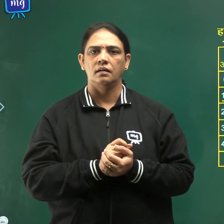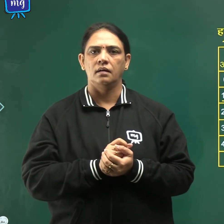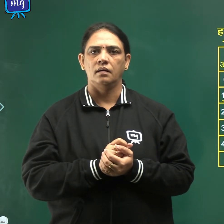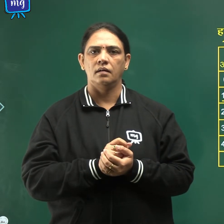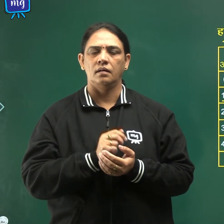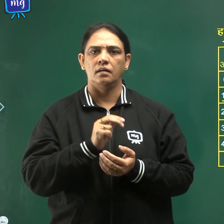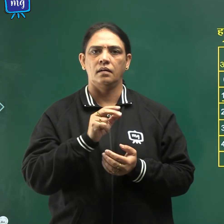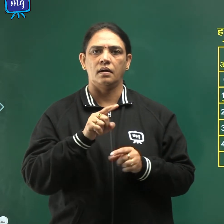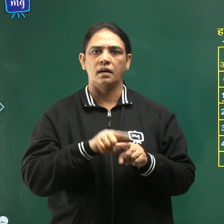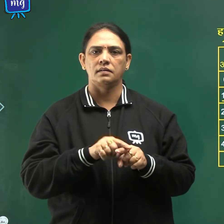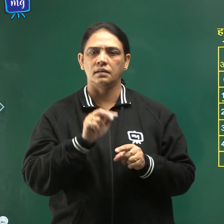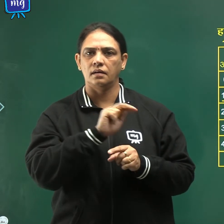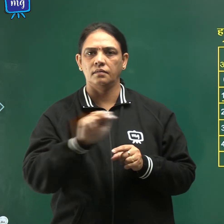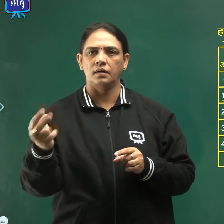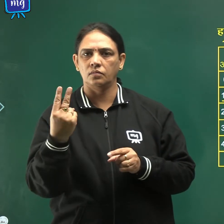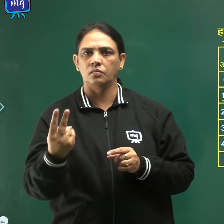मध्यमान